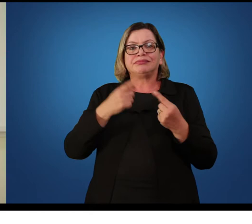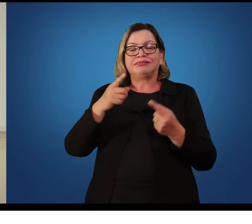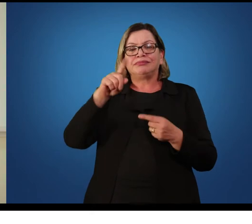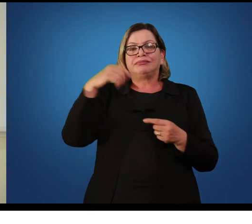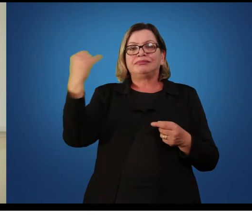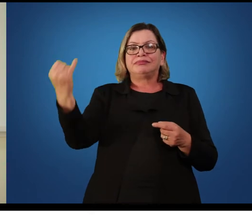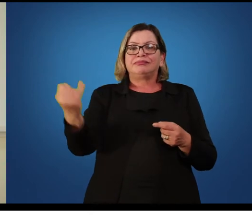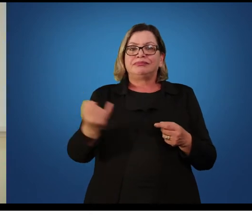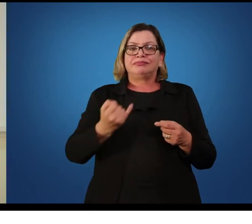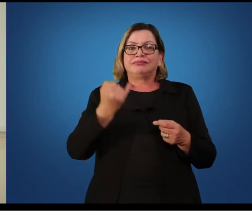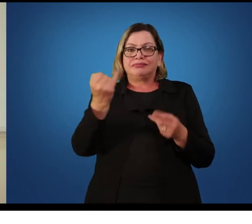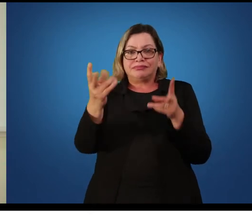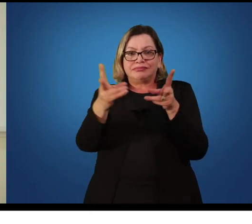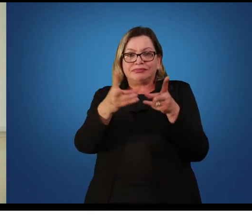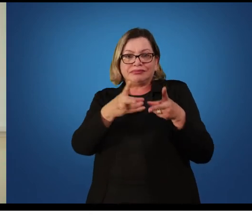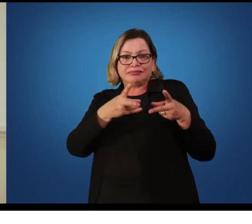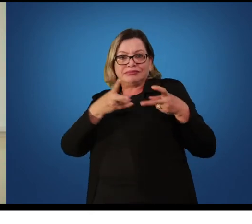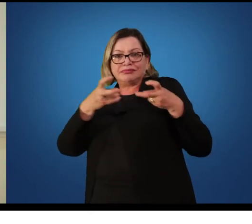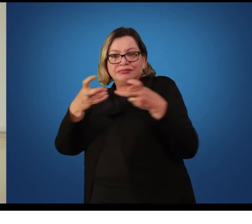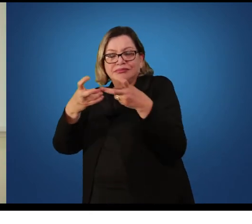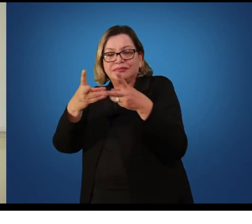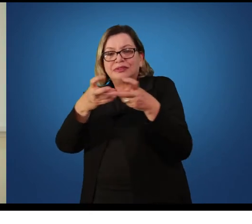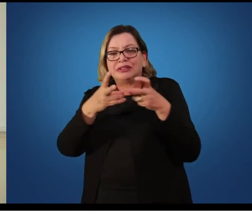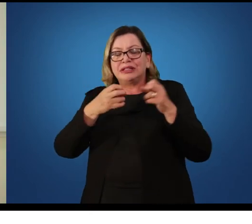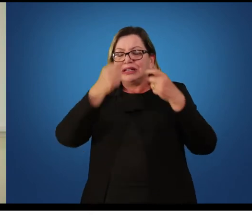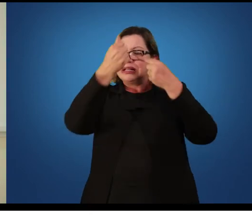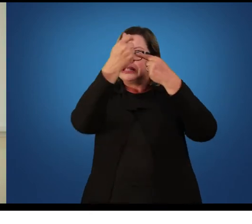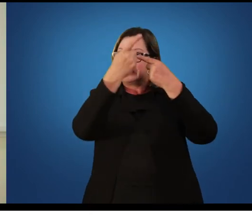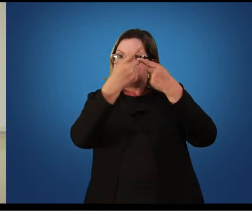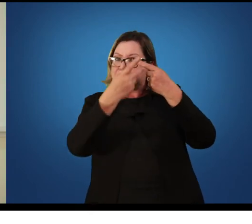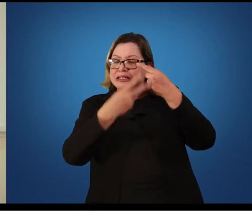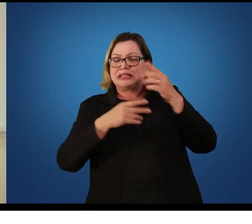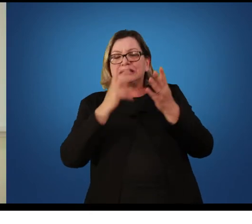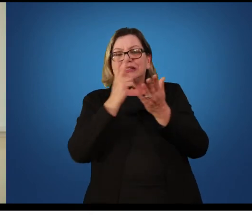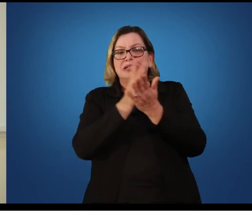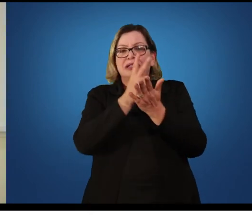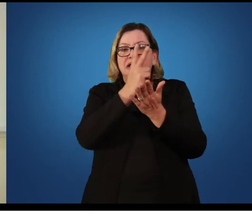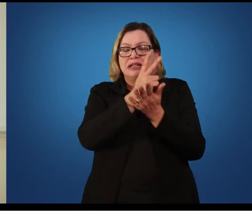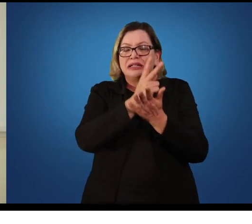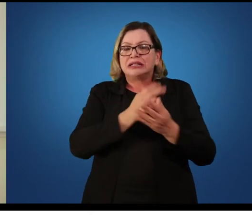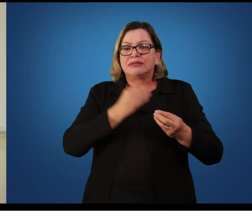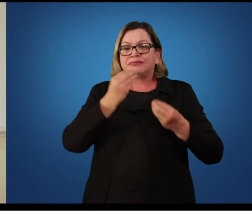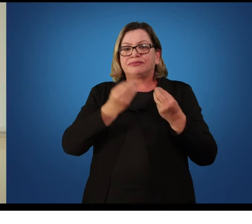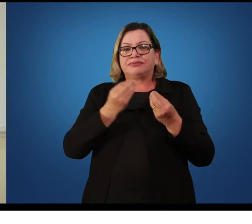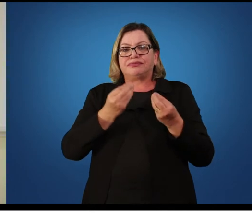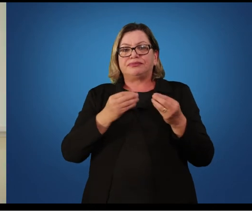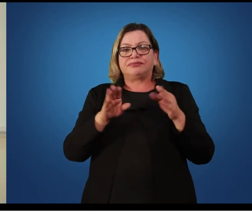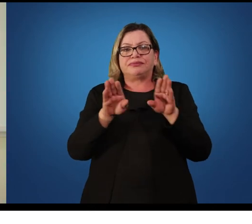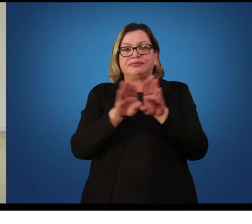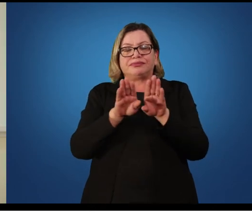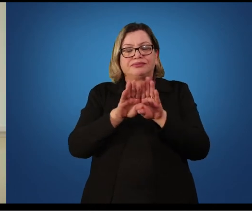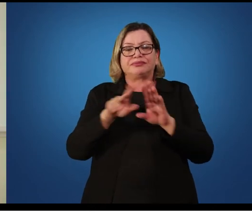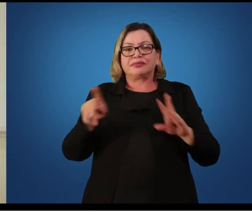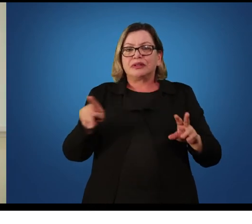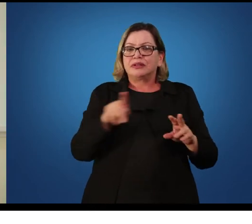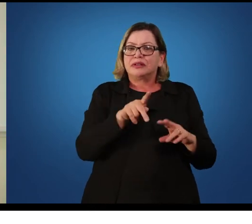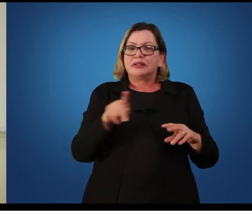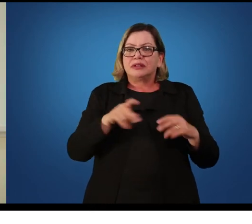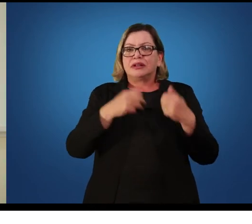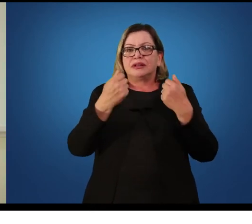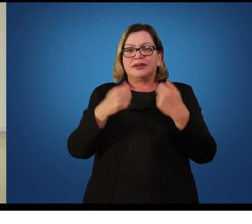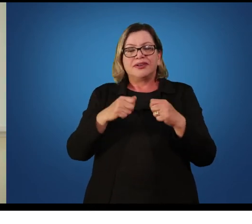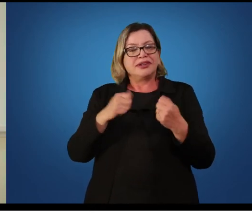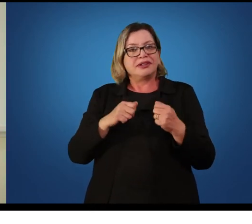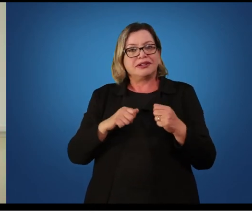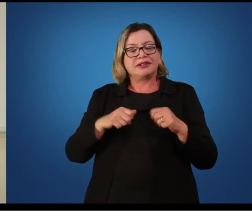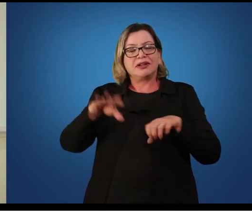importante identificar as características de cada estágio e o professor, ele tem